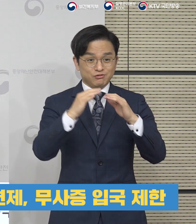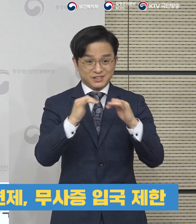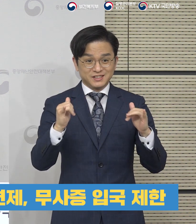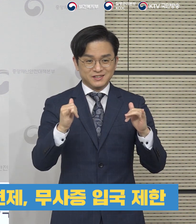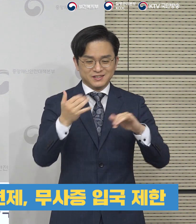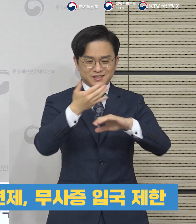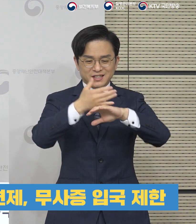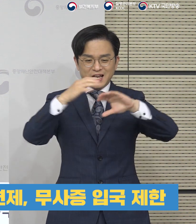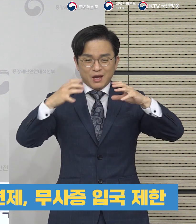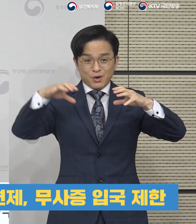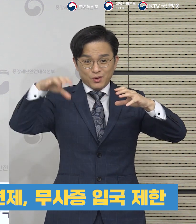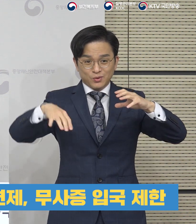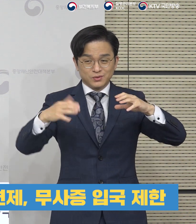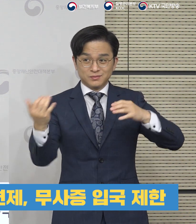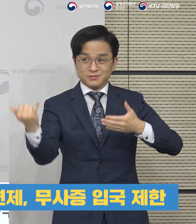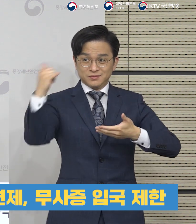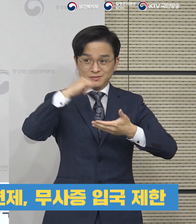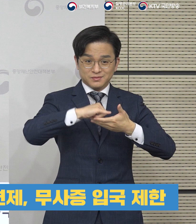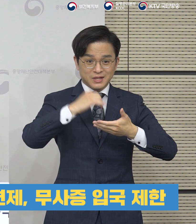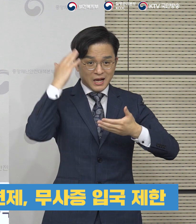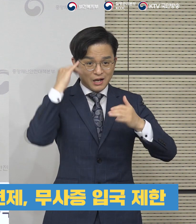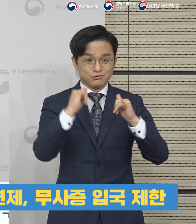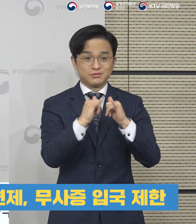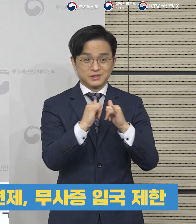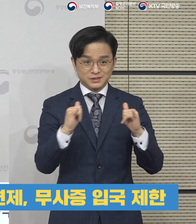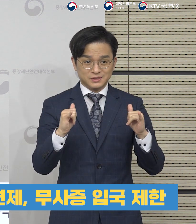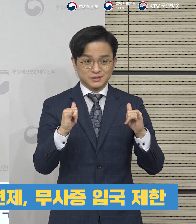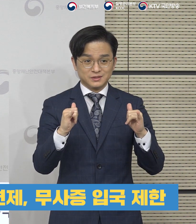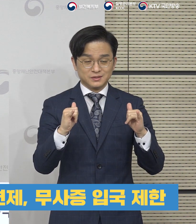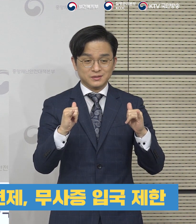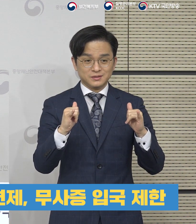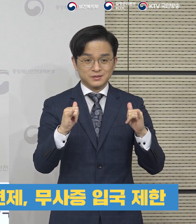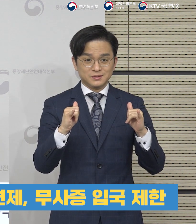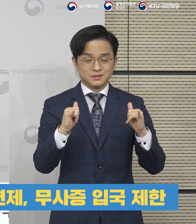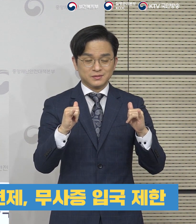우리 국민에 대하여 입국 금지 조치를